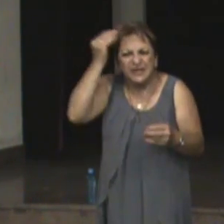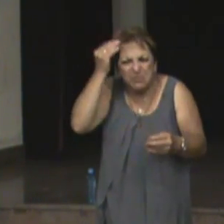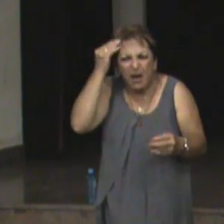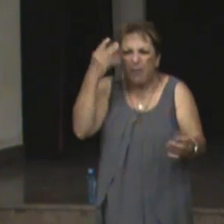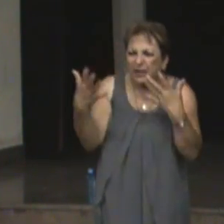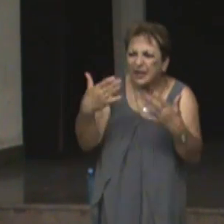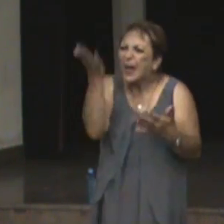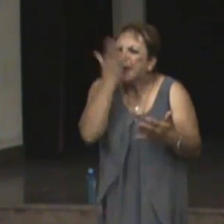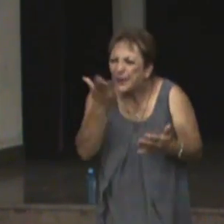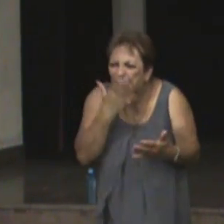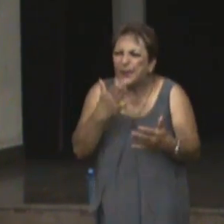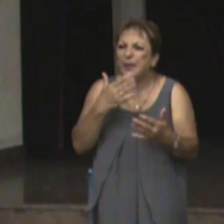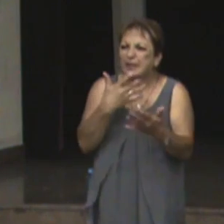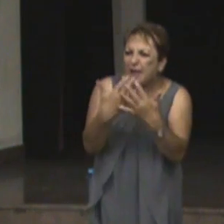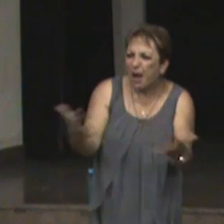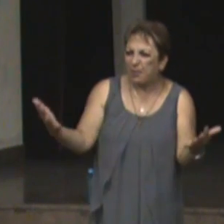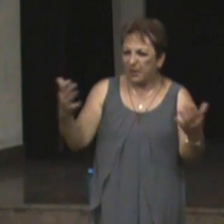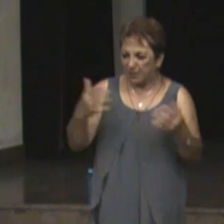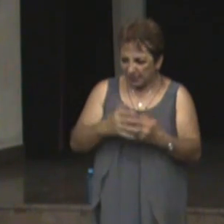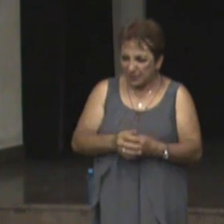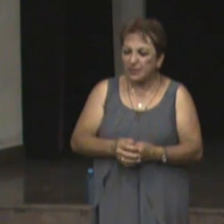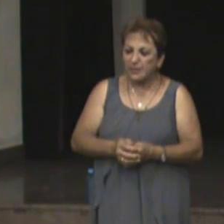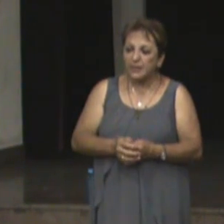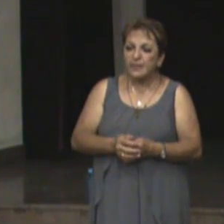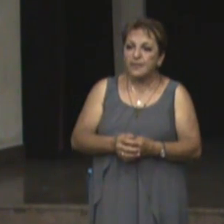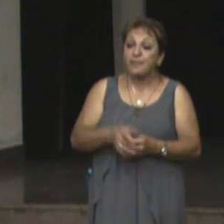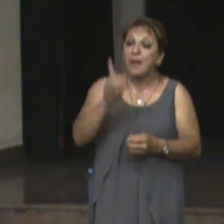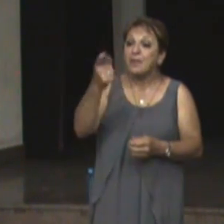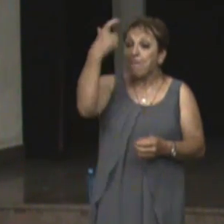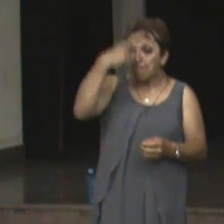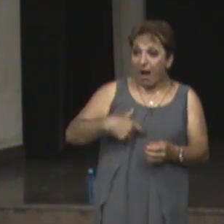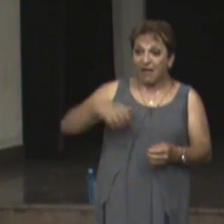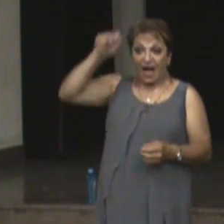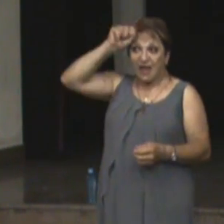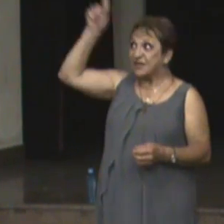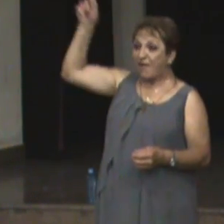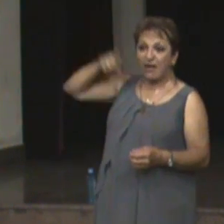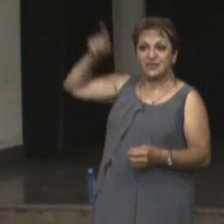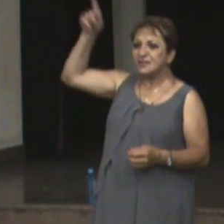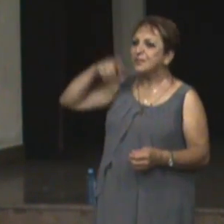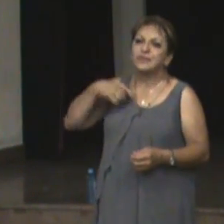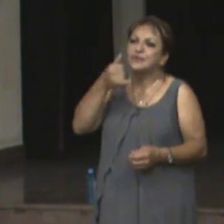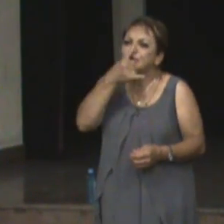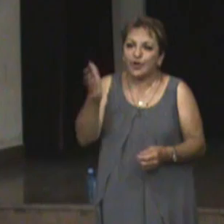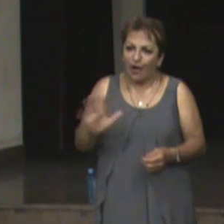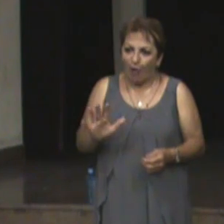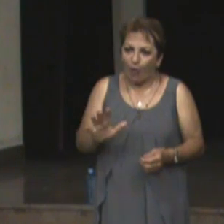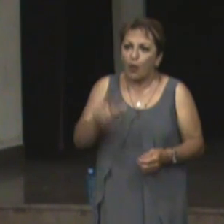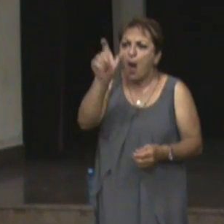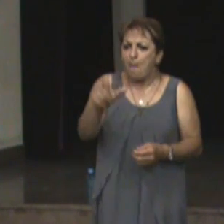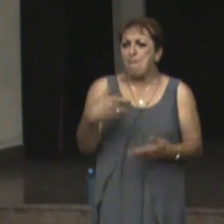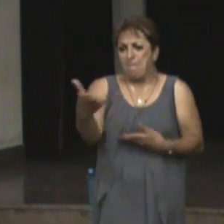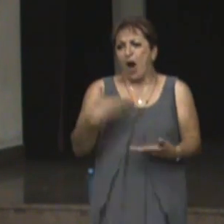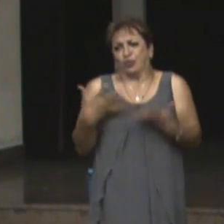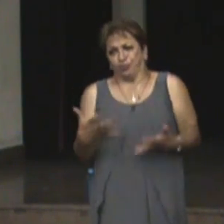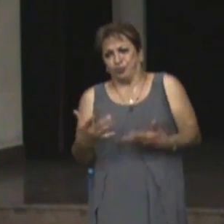անելու, շողոքորթելու եւ այլն եւ այլն։ Բայց մարդ եւ Աստված հարաբերության մեջ մենք չենք կարող, լավ, մարդկանցից ինչ որ